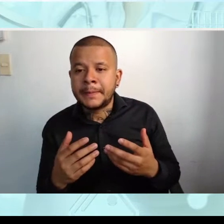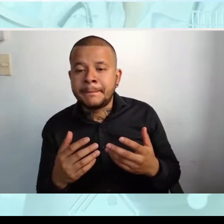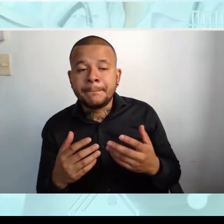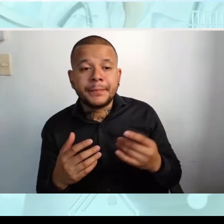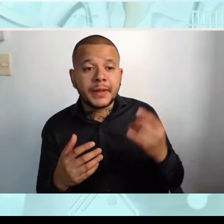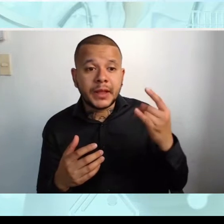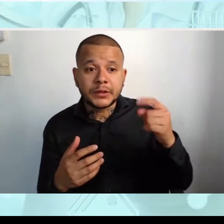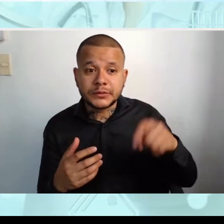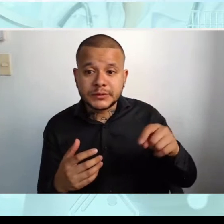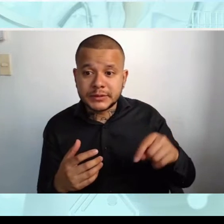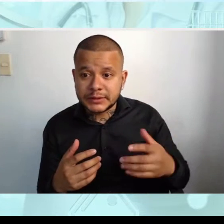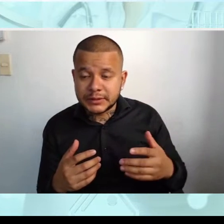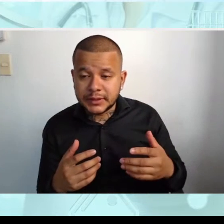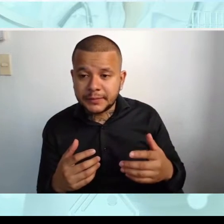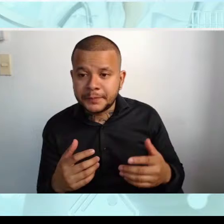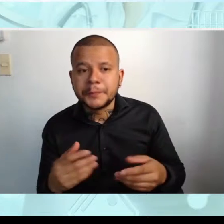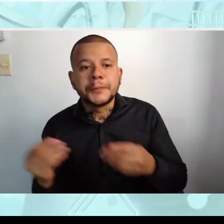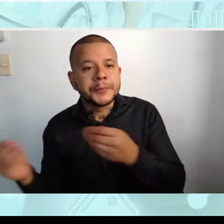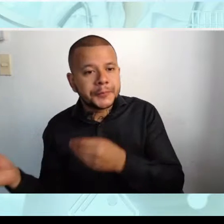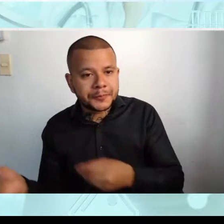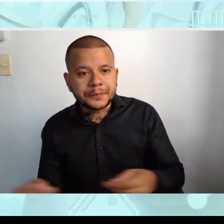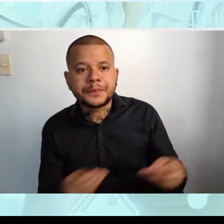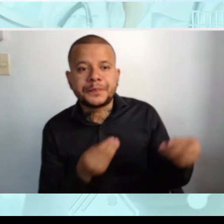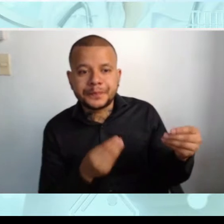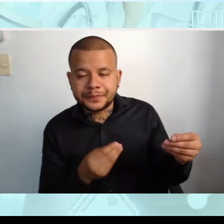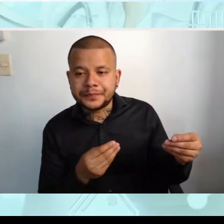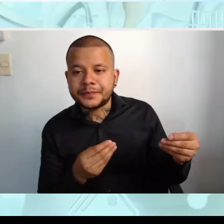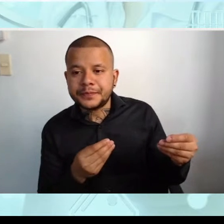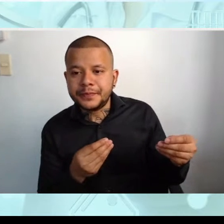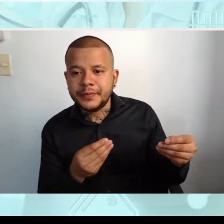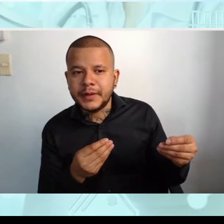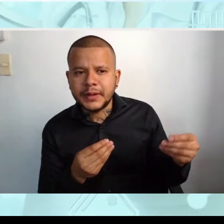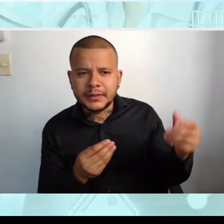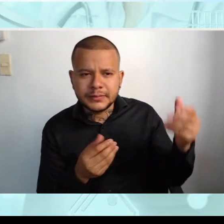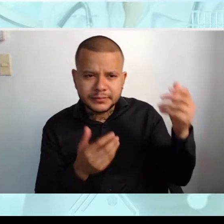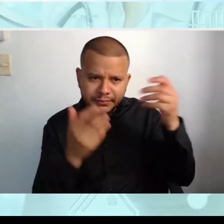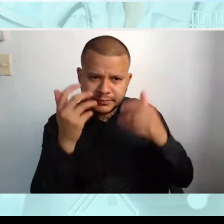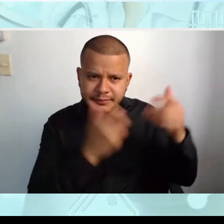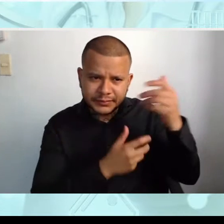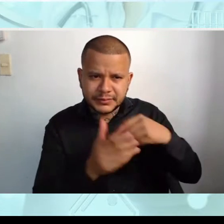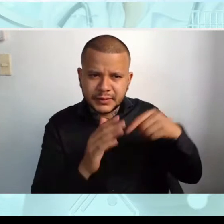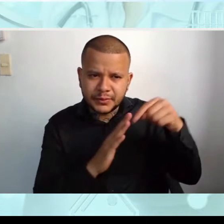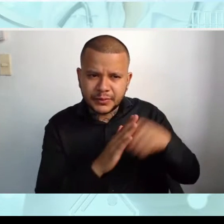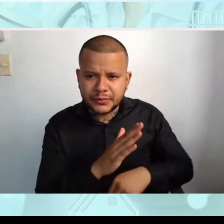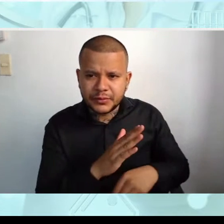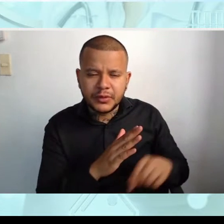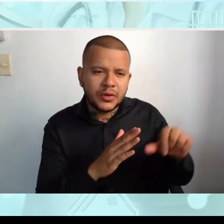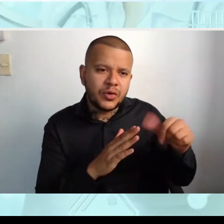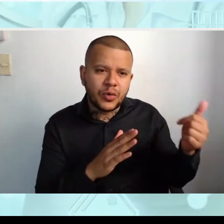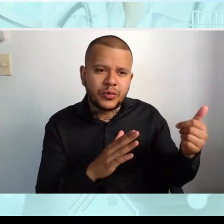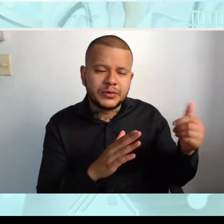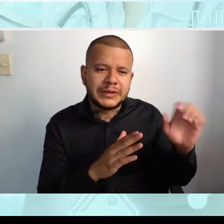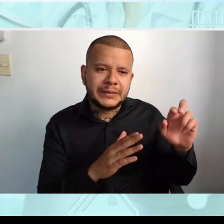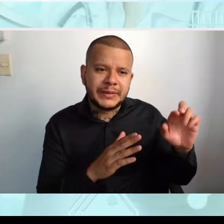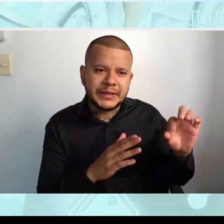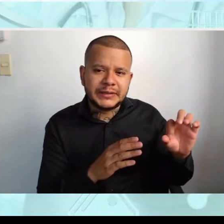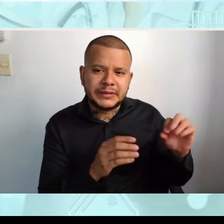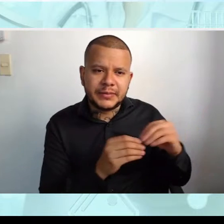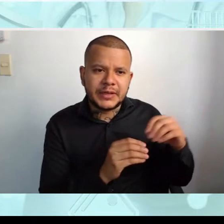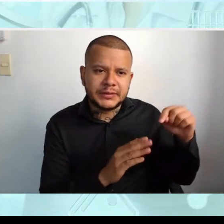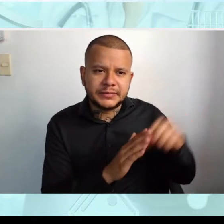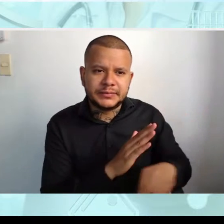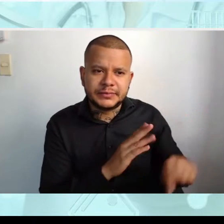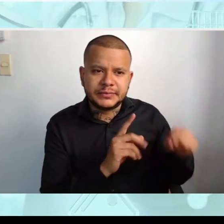sea necesario para hacer un mejor diagnóstico en una red, digamos, un poco más especializada. Por